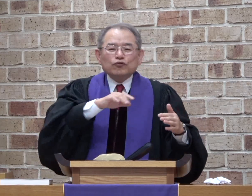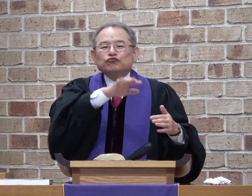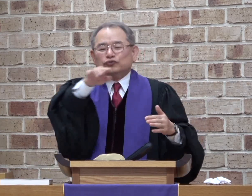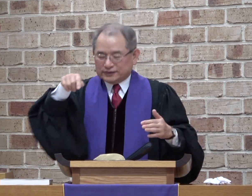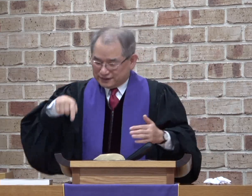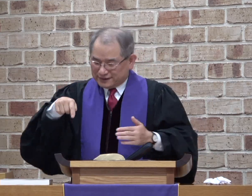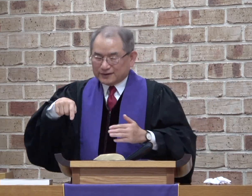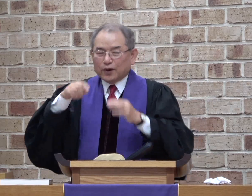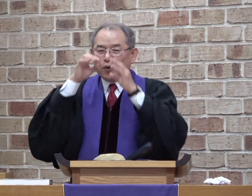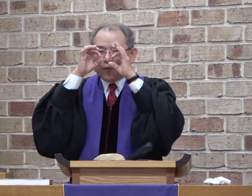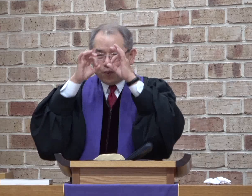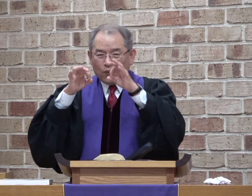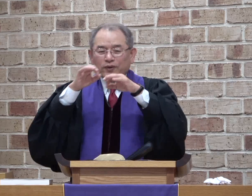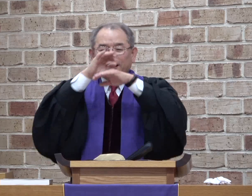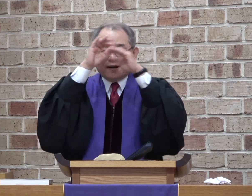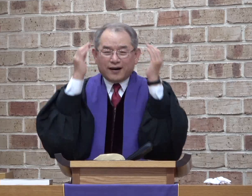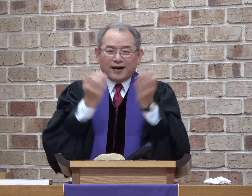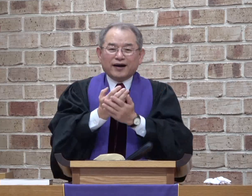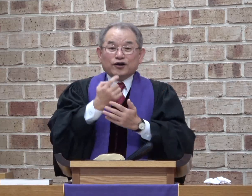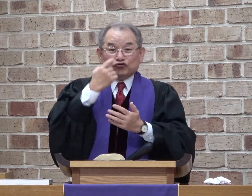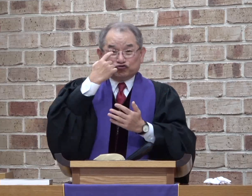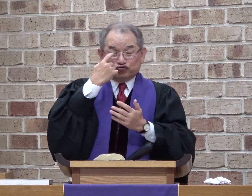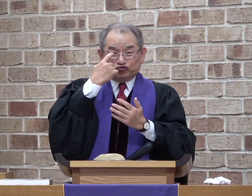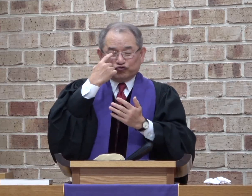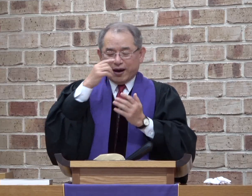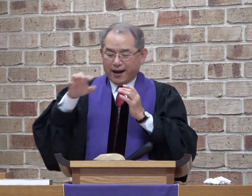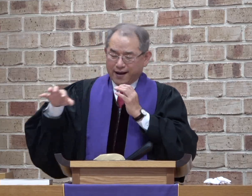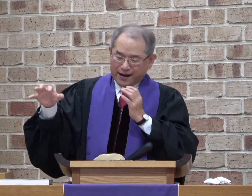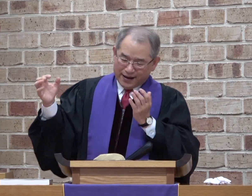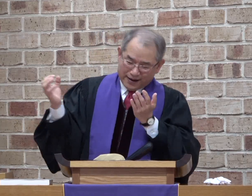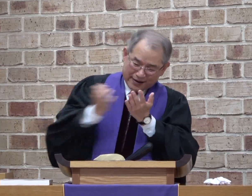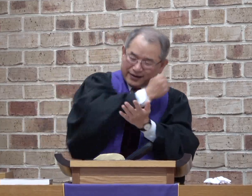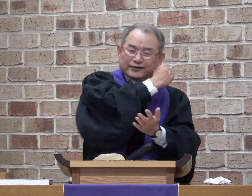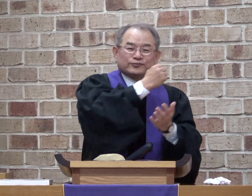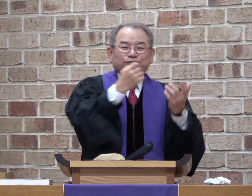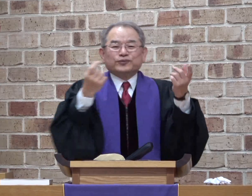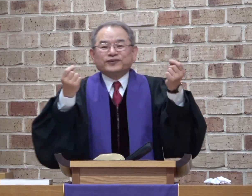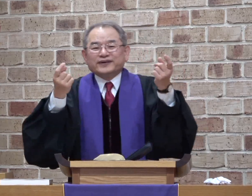우리가 어떻게 지내왔는지 우리가 눈으로 잘 볼 수 있습니다.